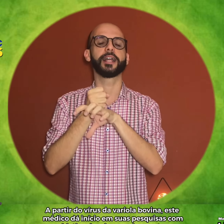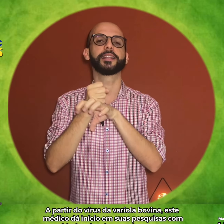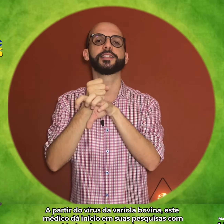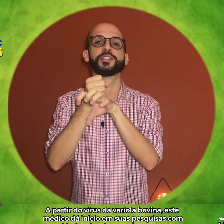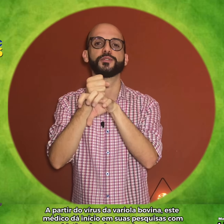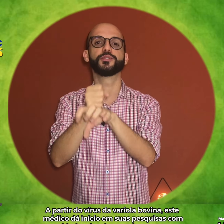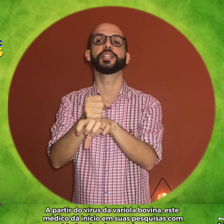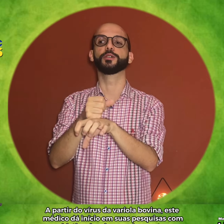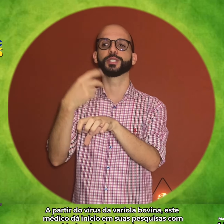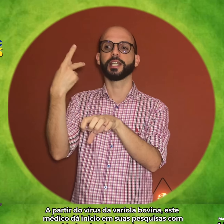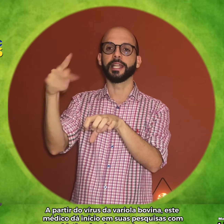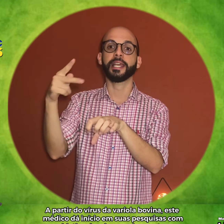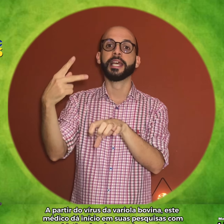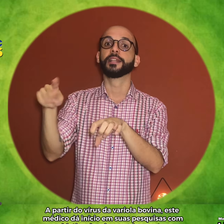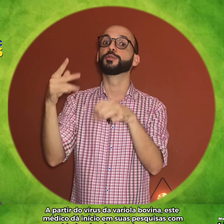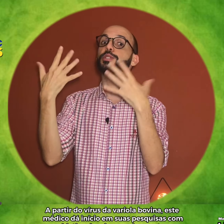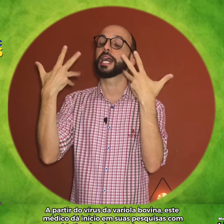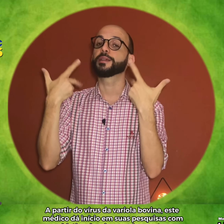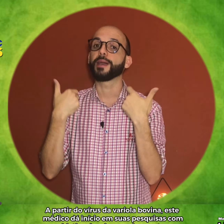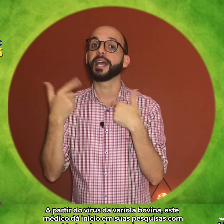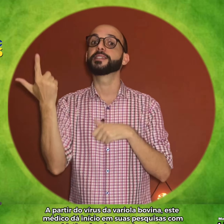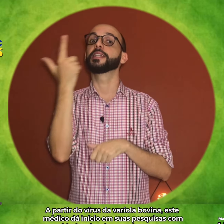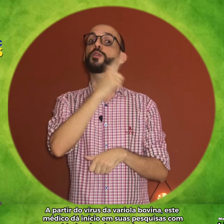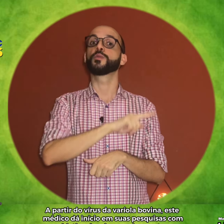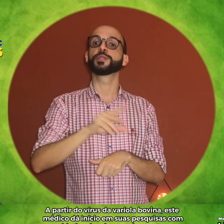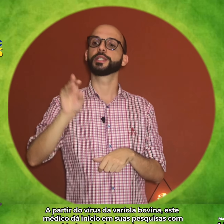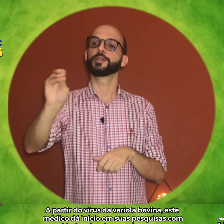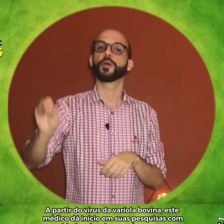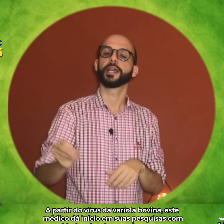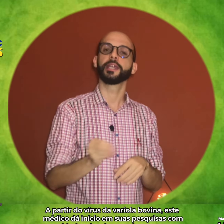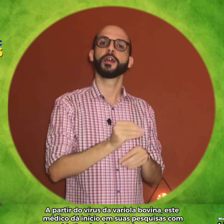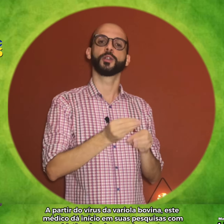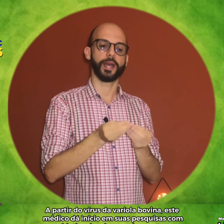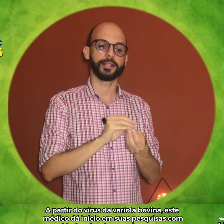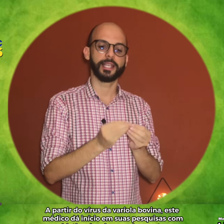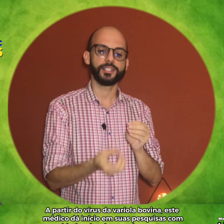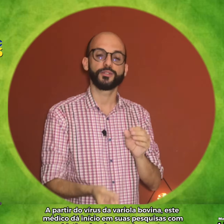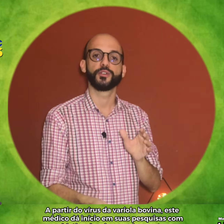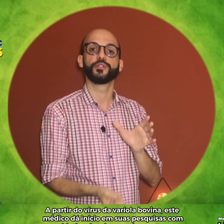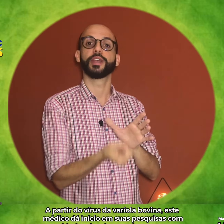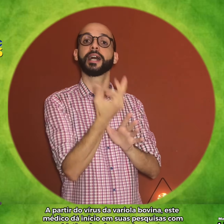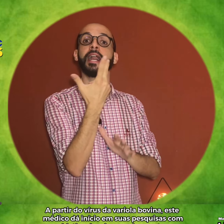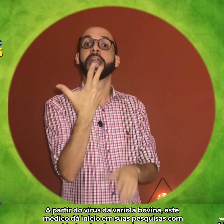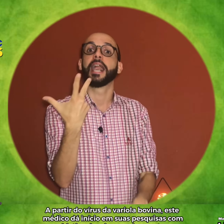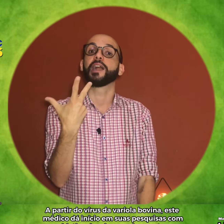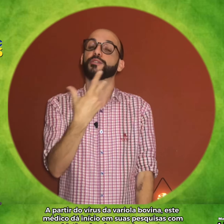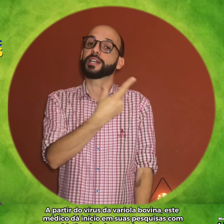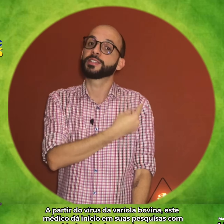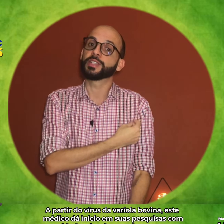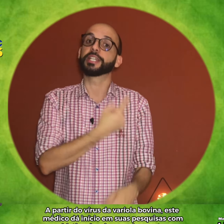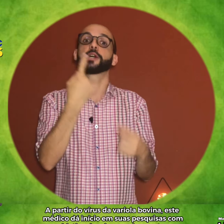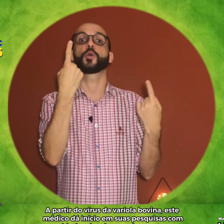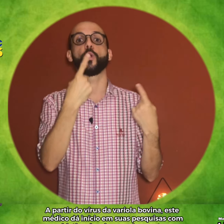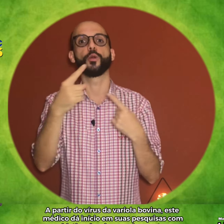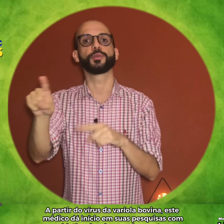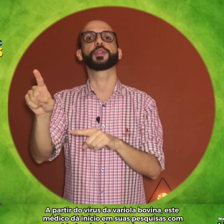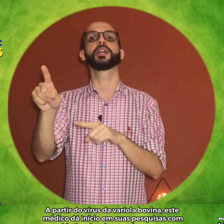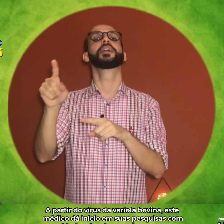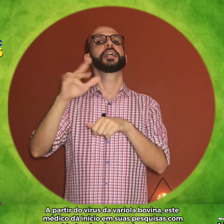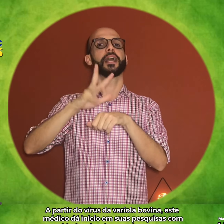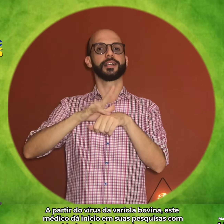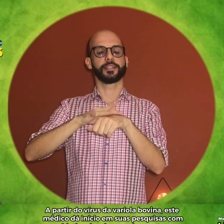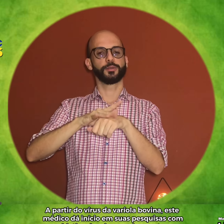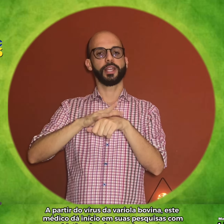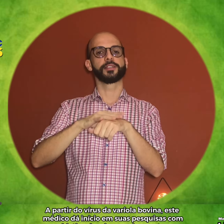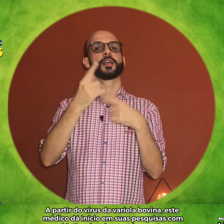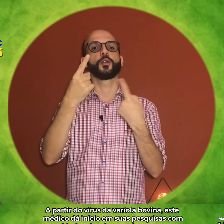desse vírus ali dos animais, ele conseguiu aí, não é? Desenvolver a vacina contra